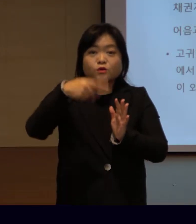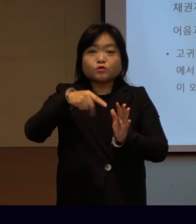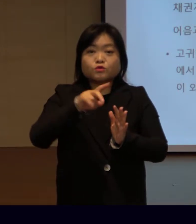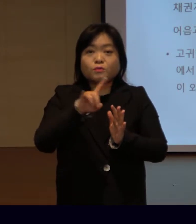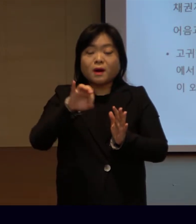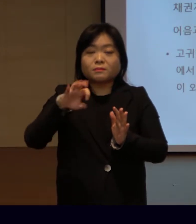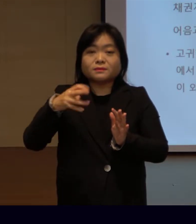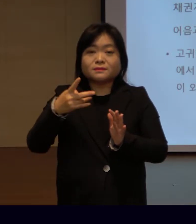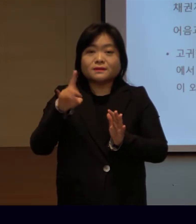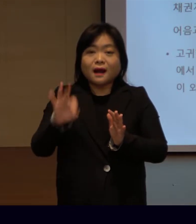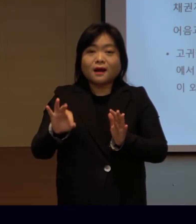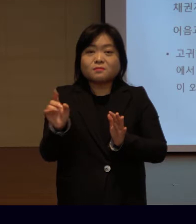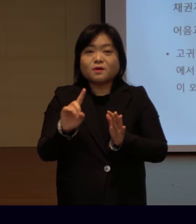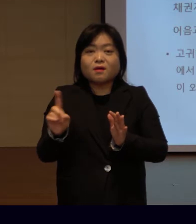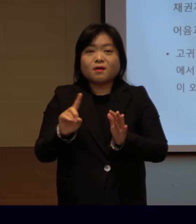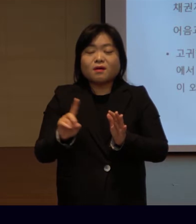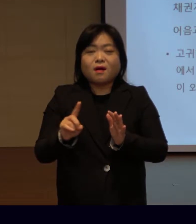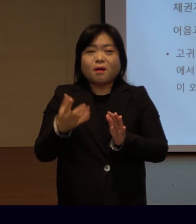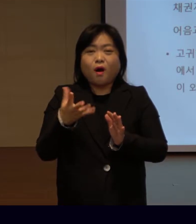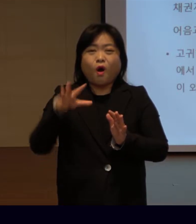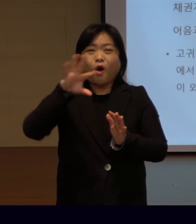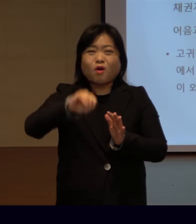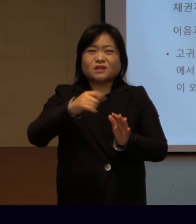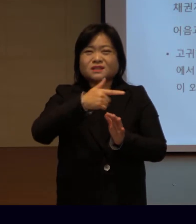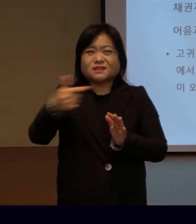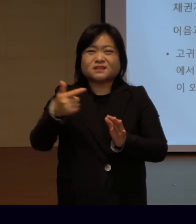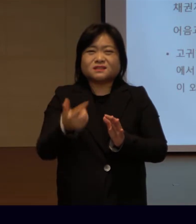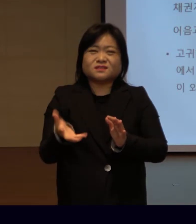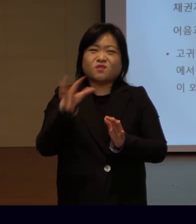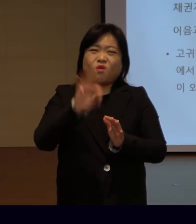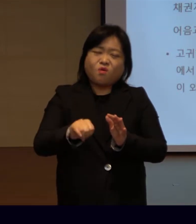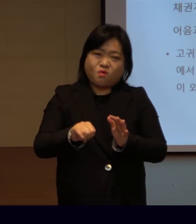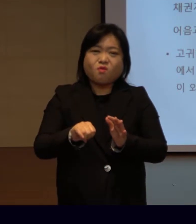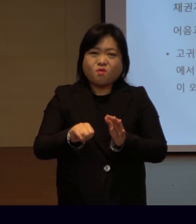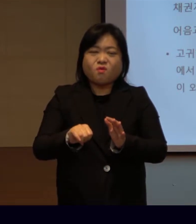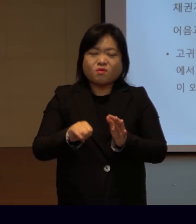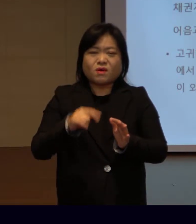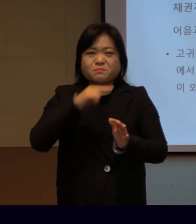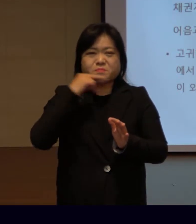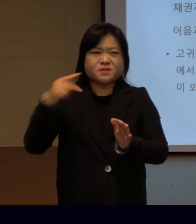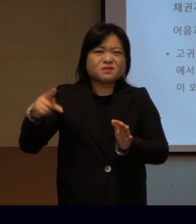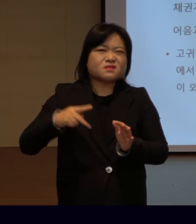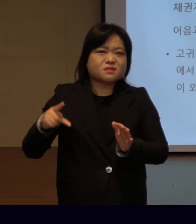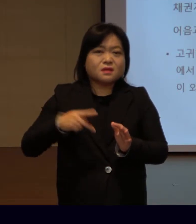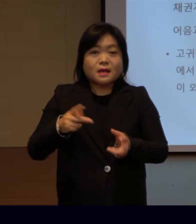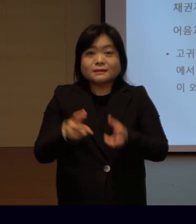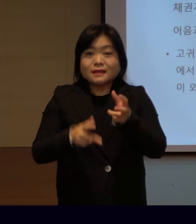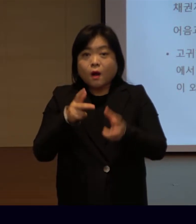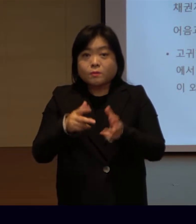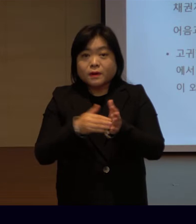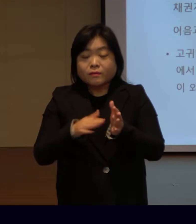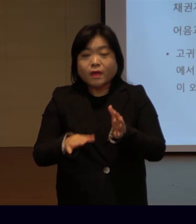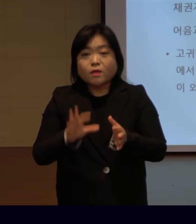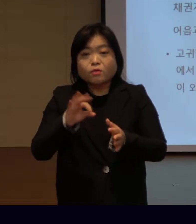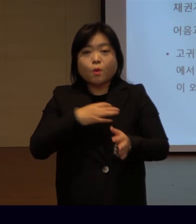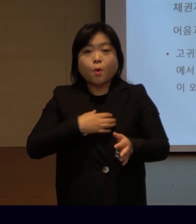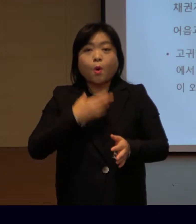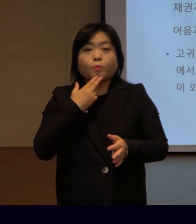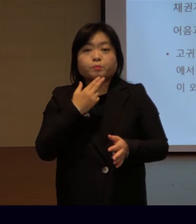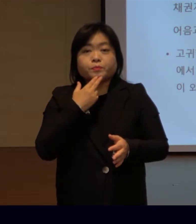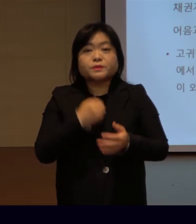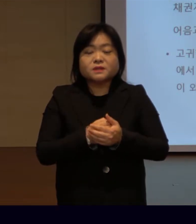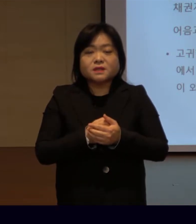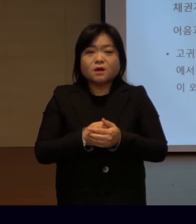그러니까 지금 몇 억에 해당하는 커다란 빚을 지게 돼요. 사업을 했습니다. 왜? 자기 돈 걱정 안 하고 마음껏